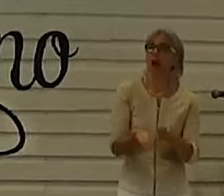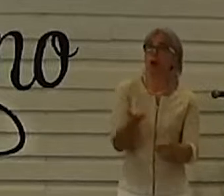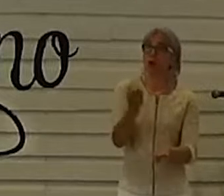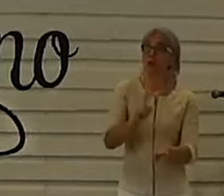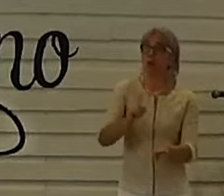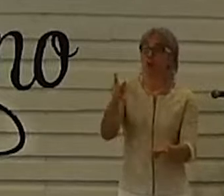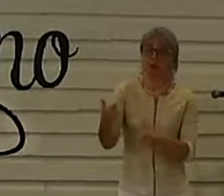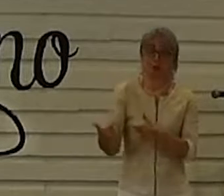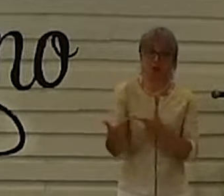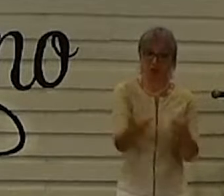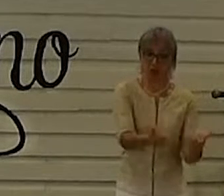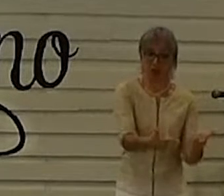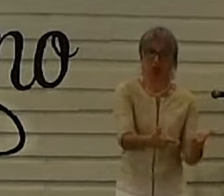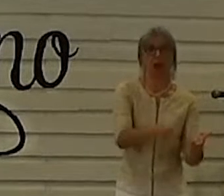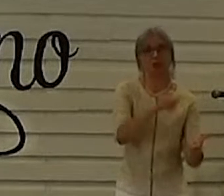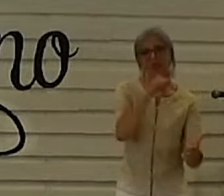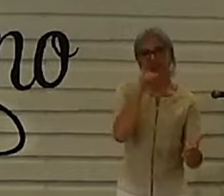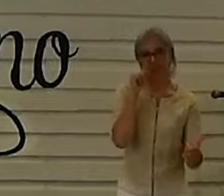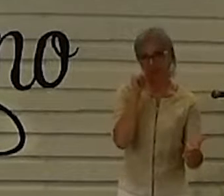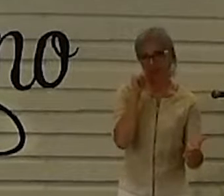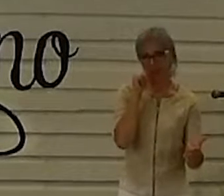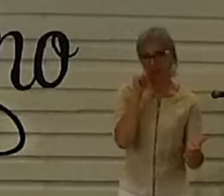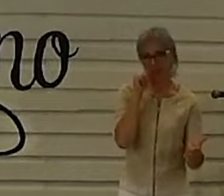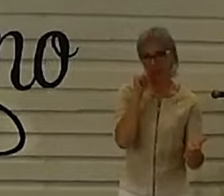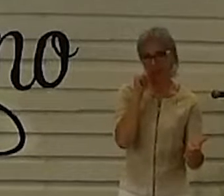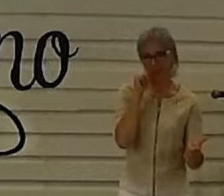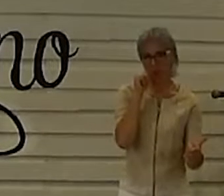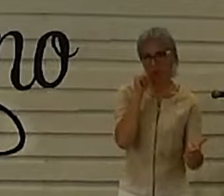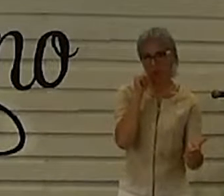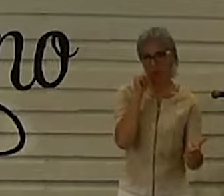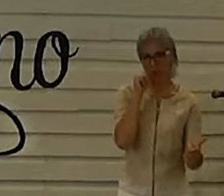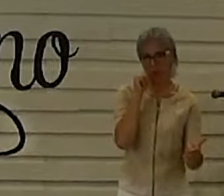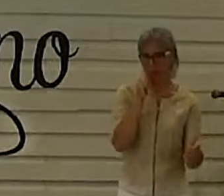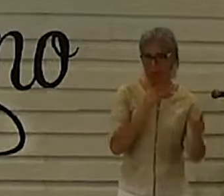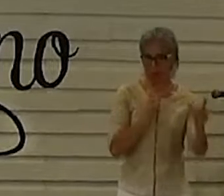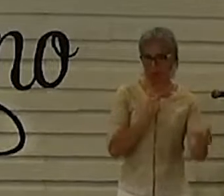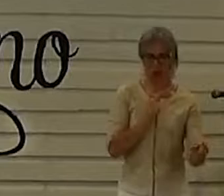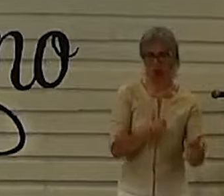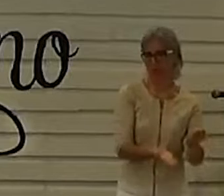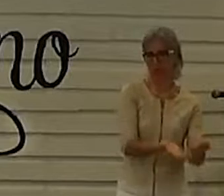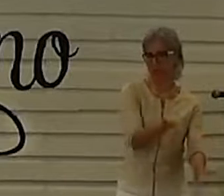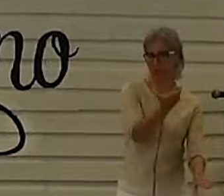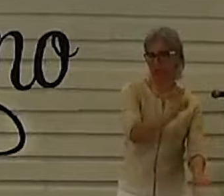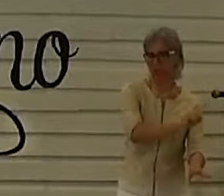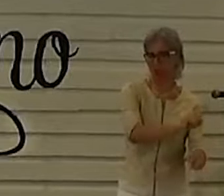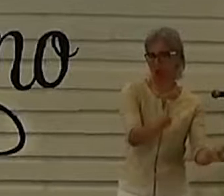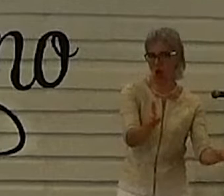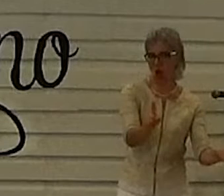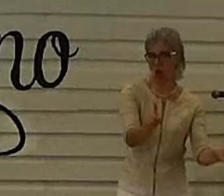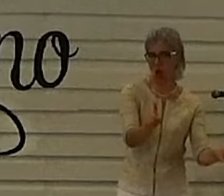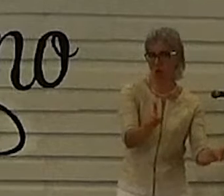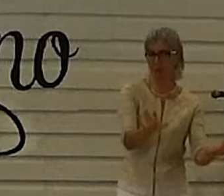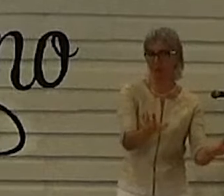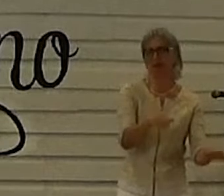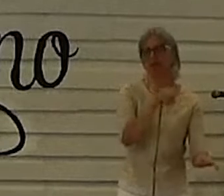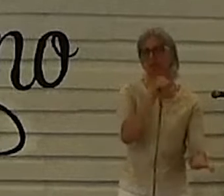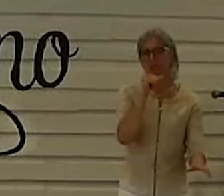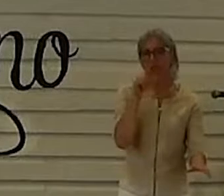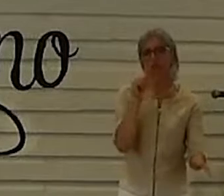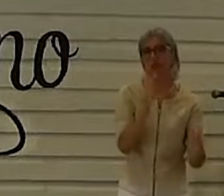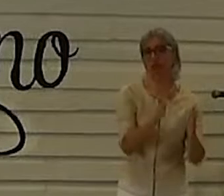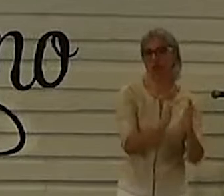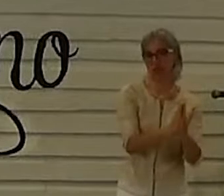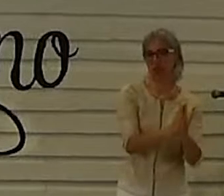servizio, non è per essere autoritario, è per servire. Amen. Quindi